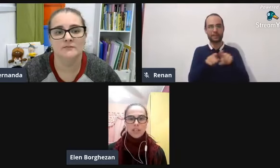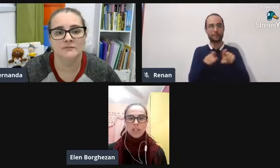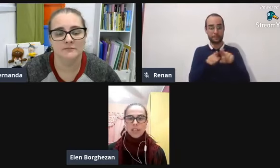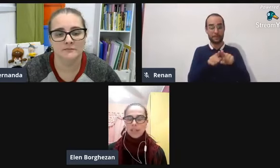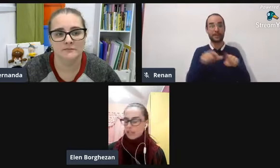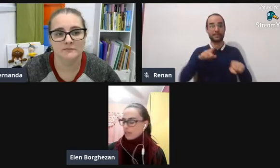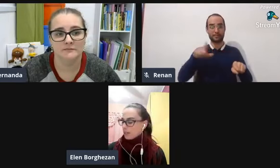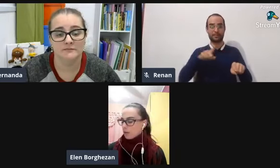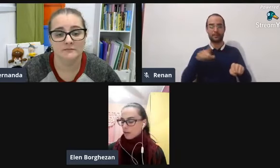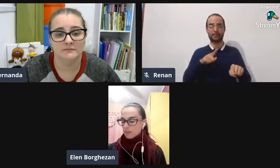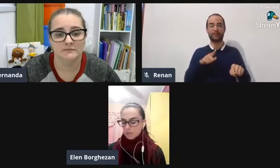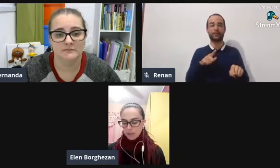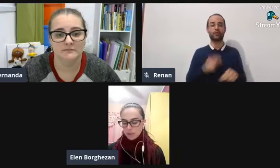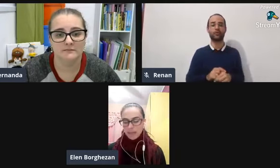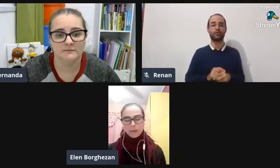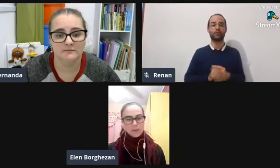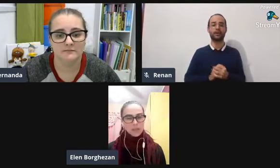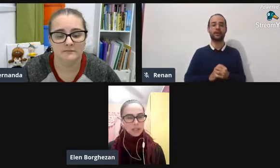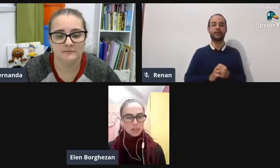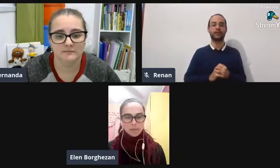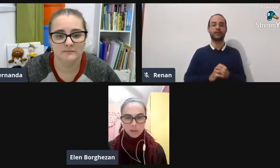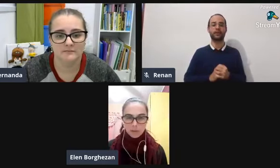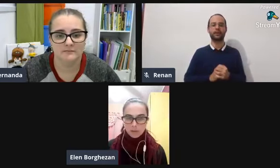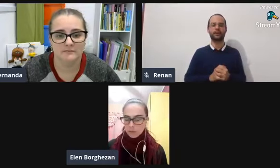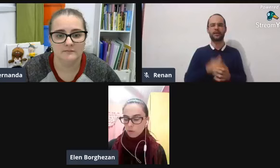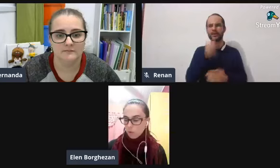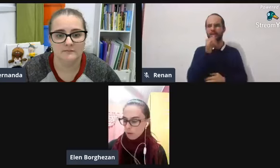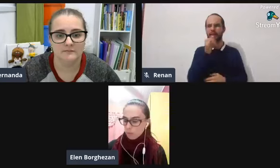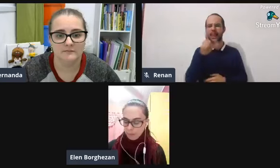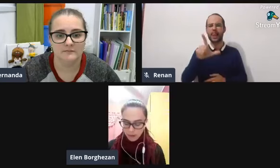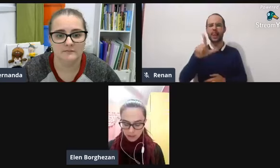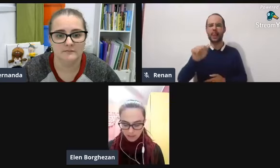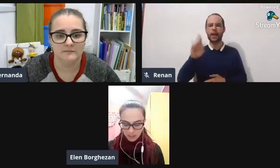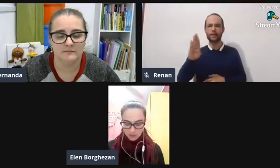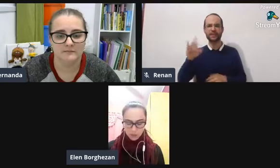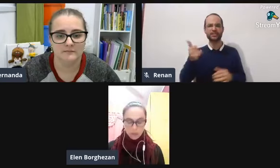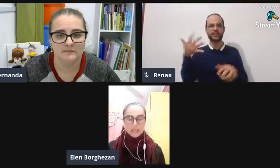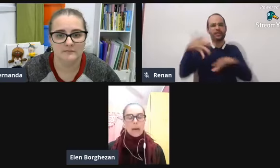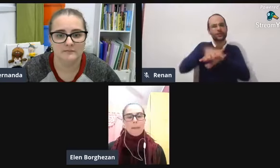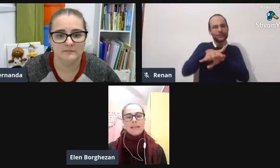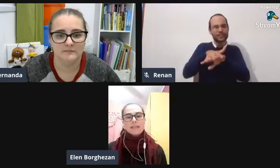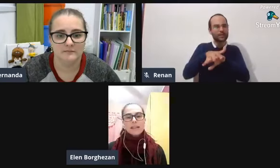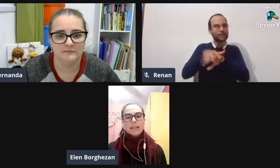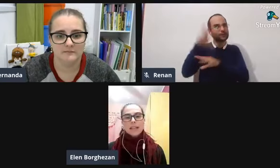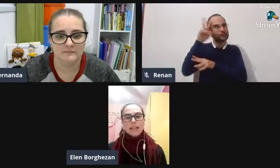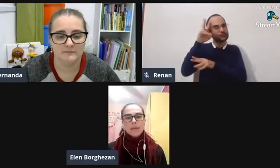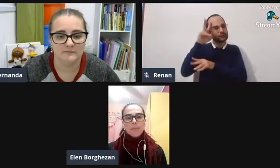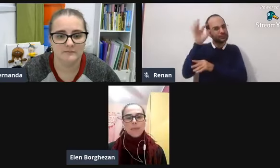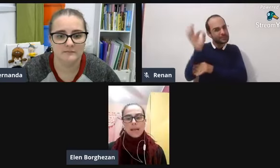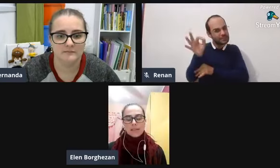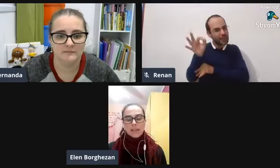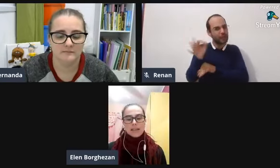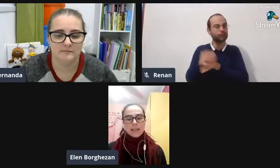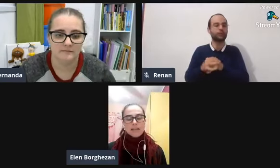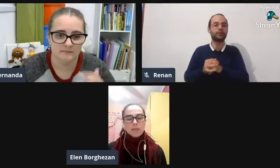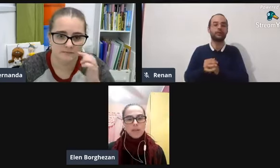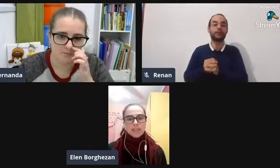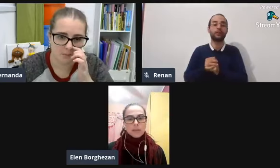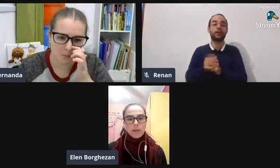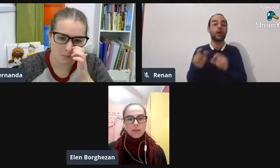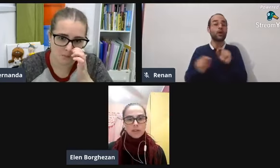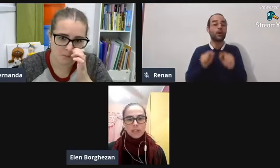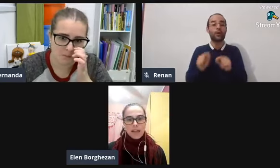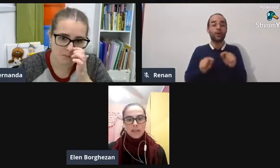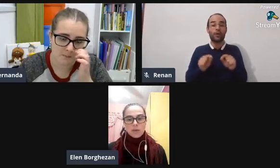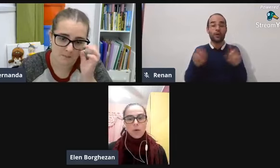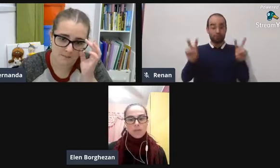laboratório agora não me lembro se é inclusão, que não tô com o meu papel aqui na frente. Mas essa questão, eu estava